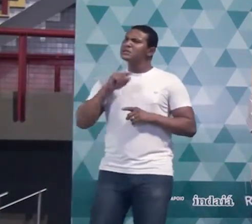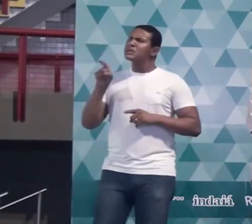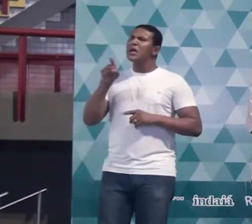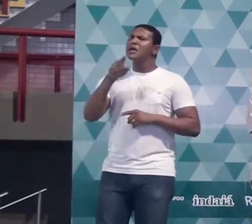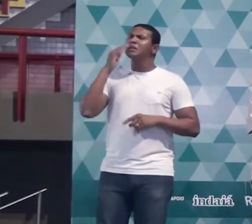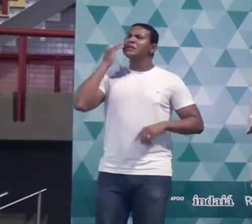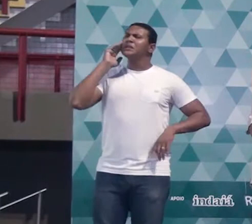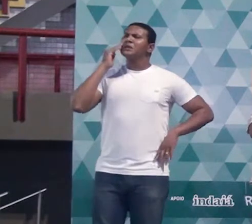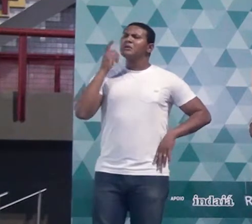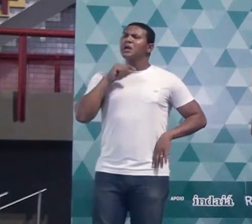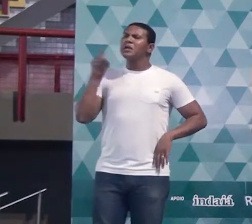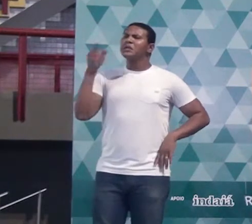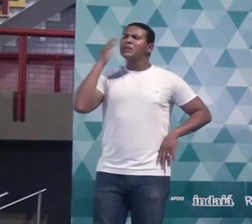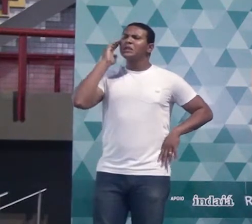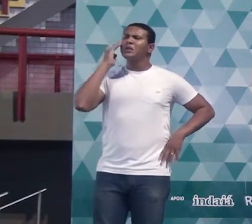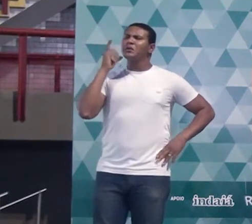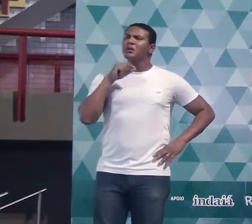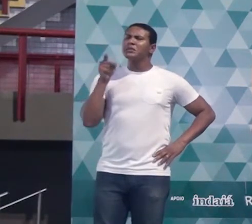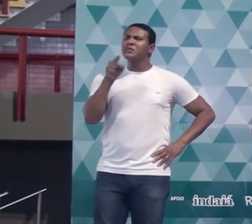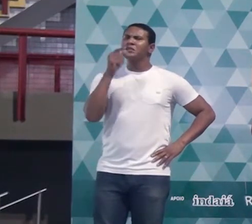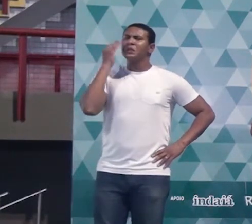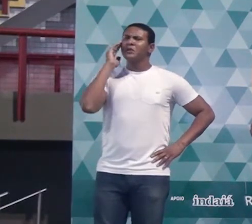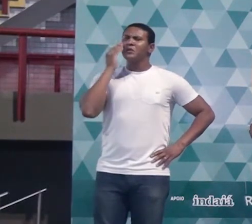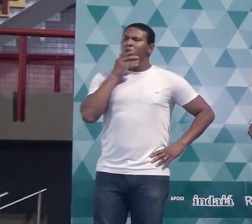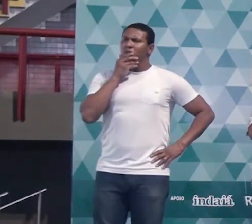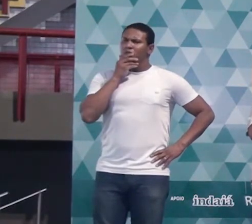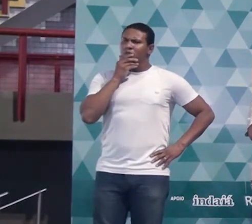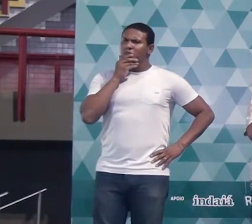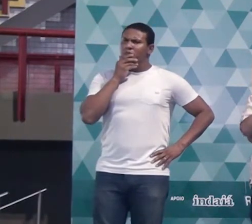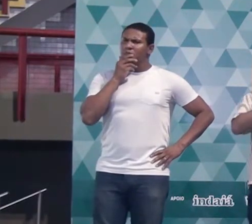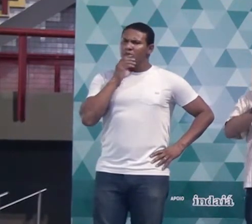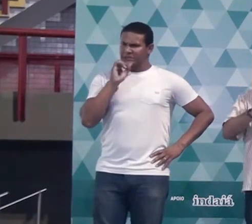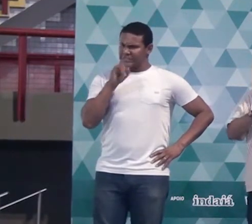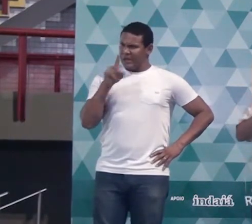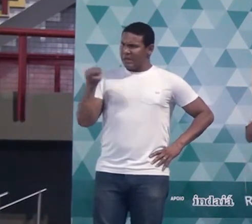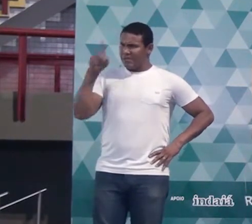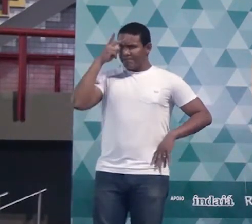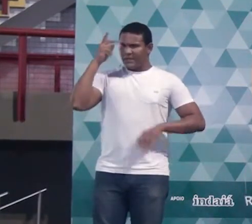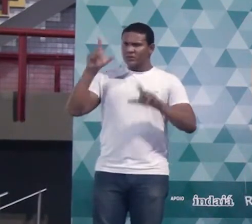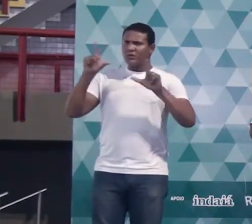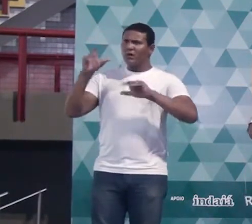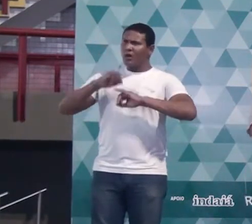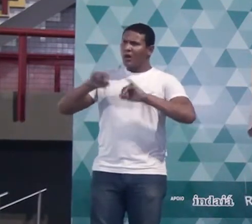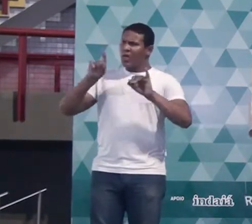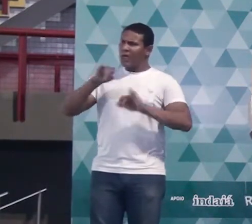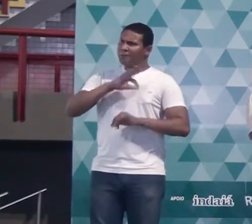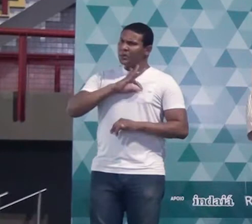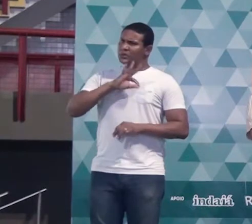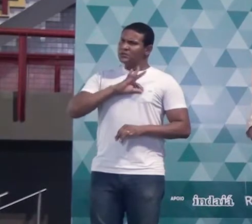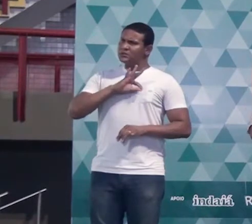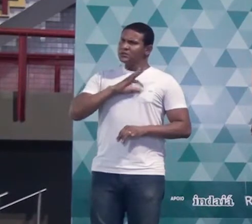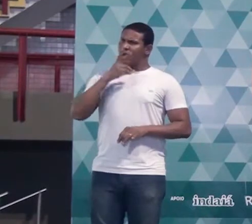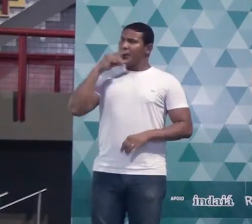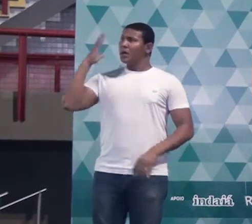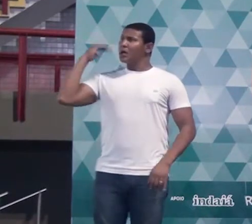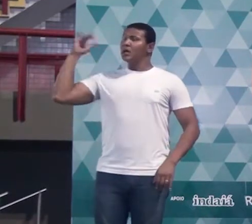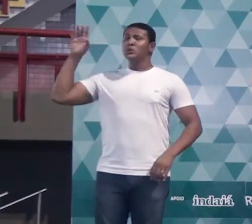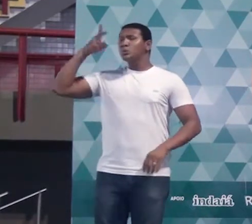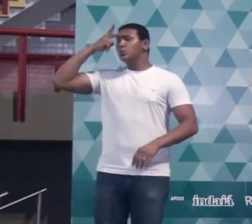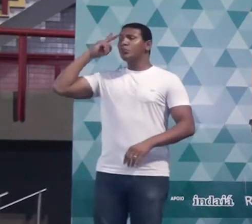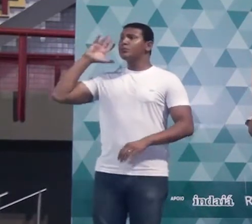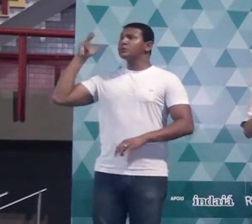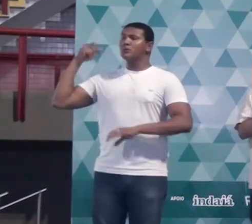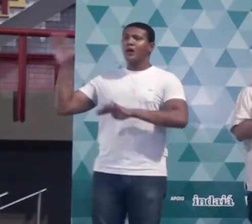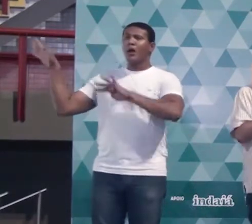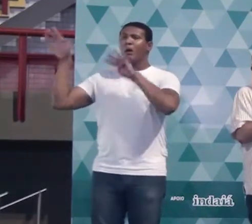policial falou, hein, de ponta a ponta? Quem será que entendeu? Porque é um programa policial bem reconhecido, né? Um